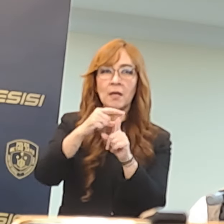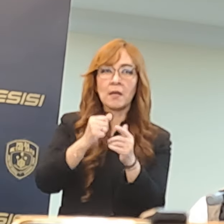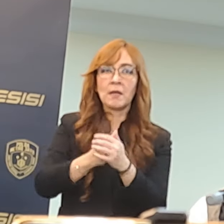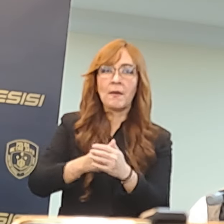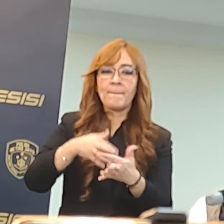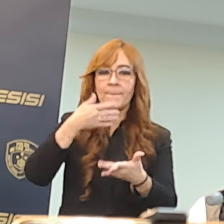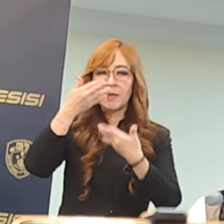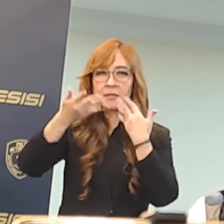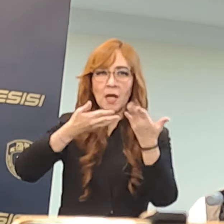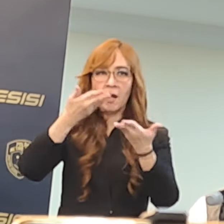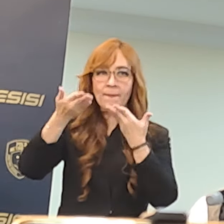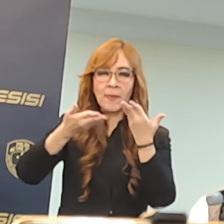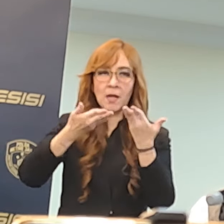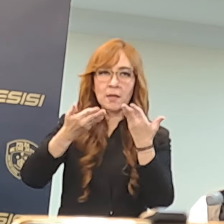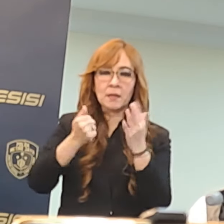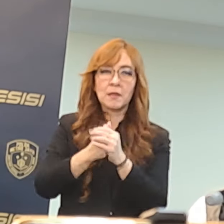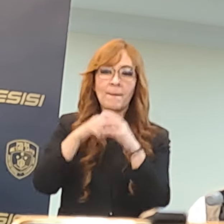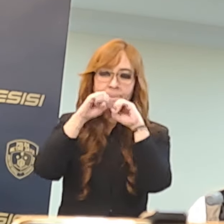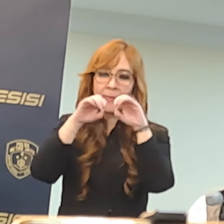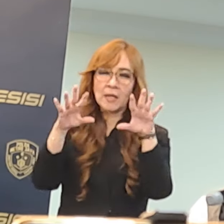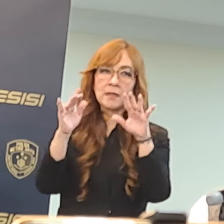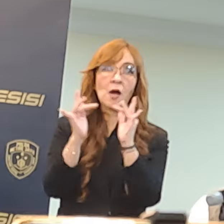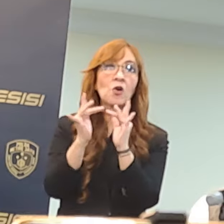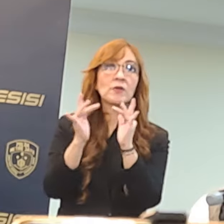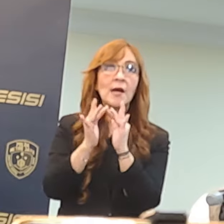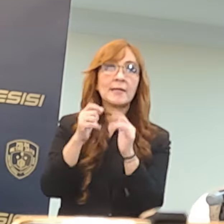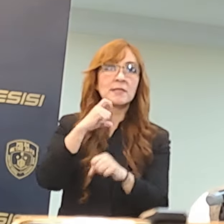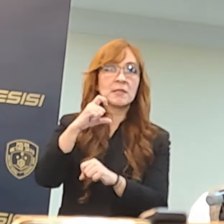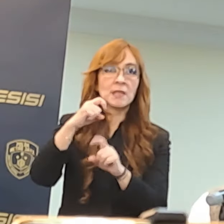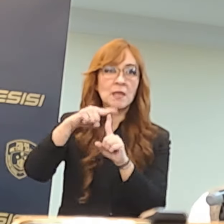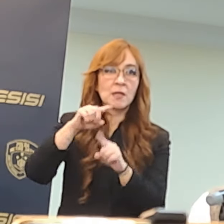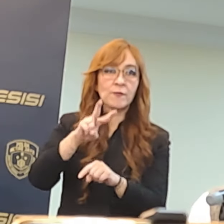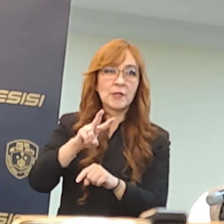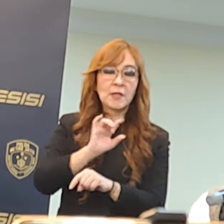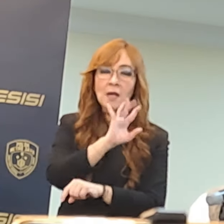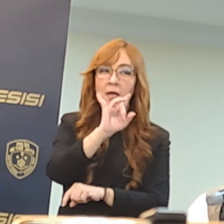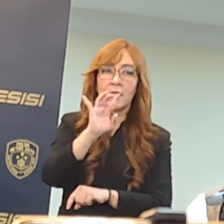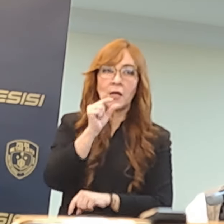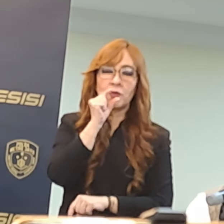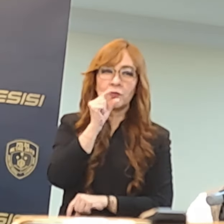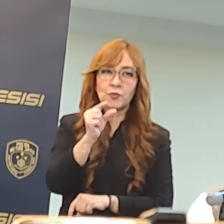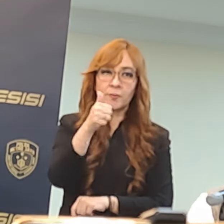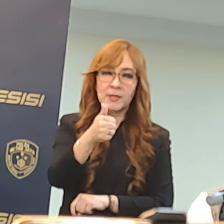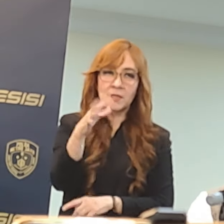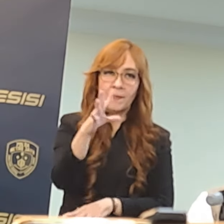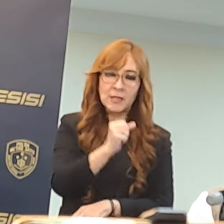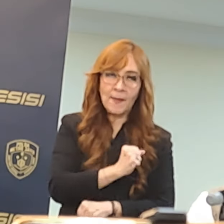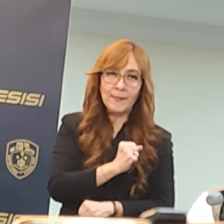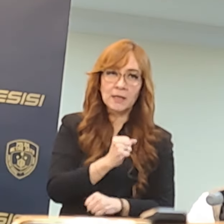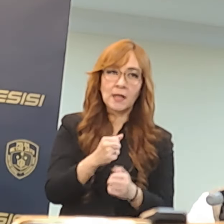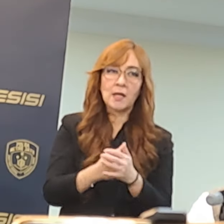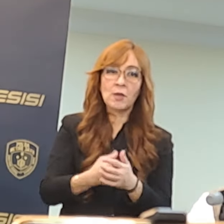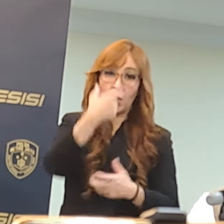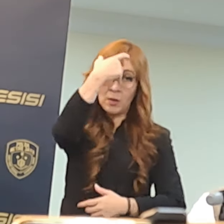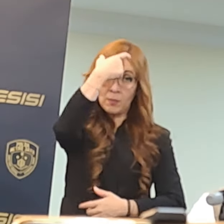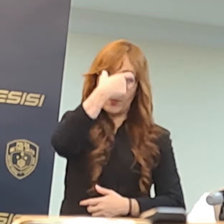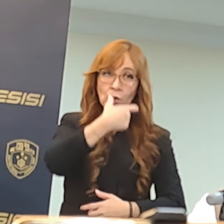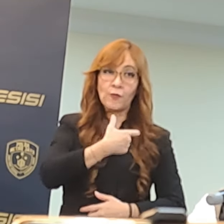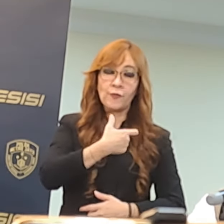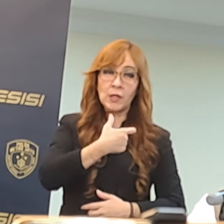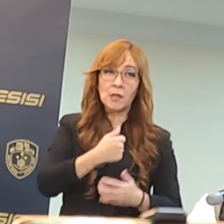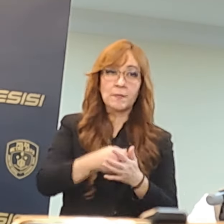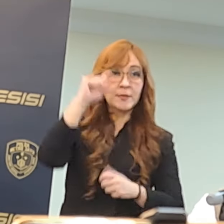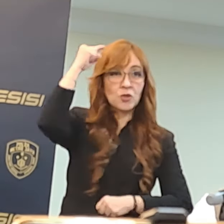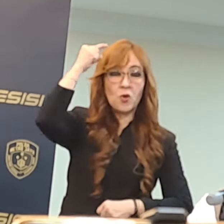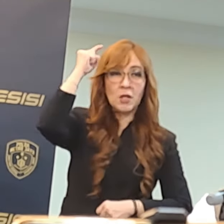percakapan di sosial media, CCTV dan lain-lainnya untuk kemudian kita mendapatkan profil psikologis dari yang